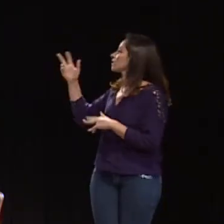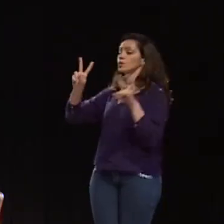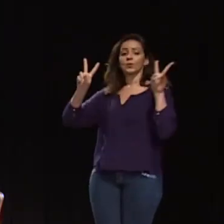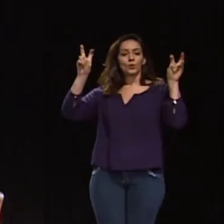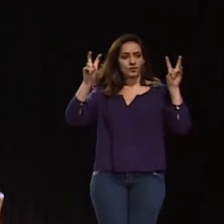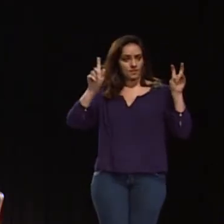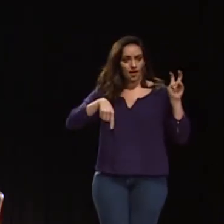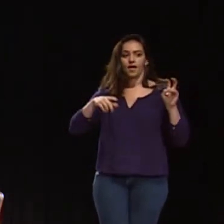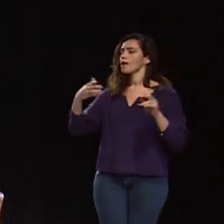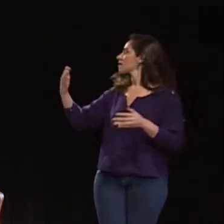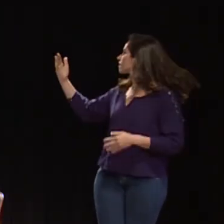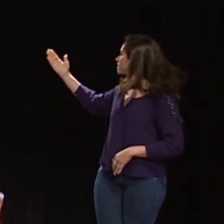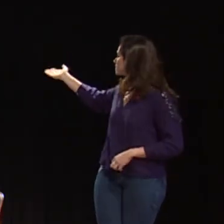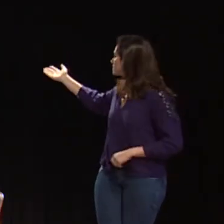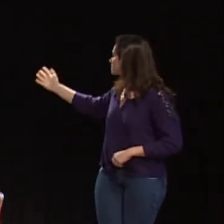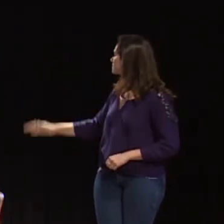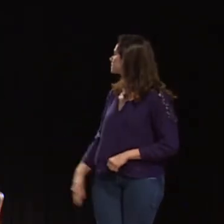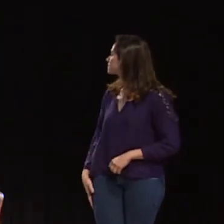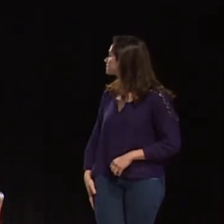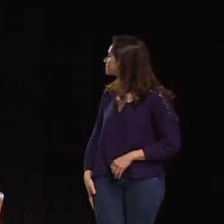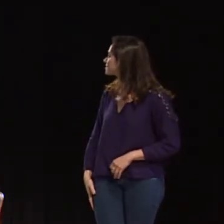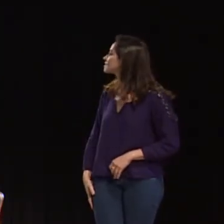tema é ouvintes bilíngues, vamos librar.